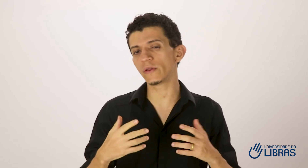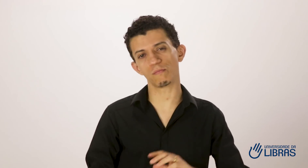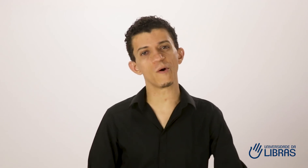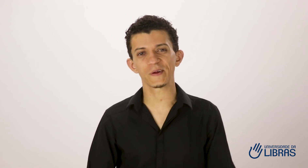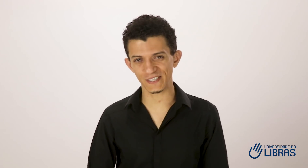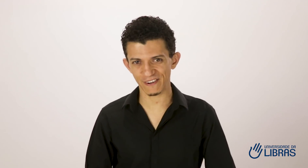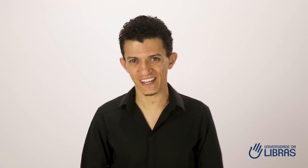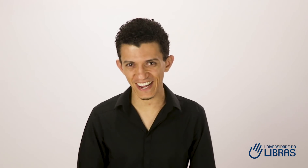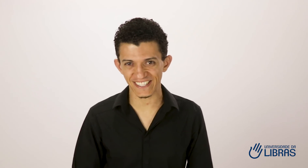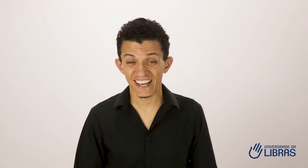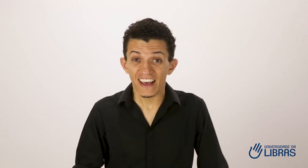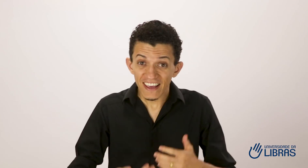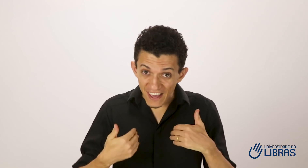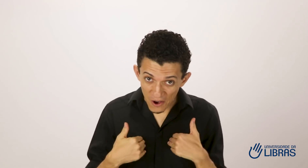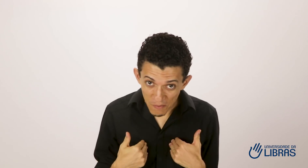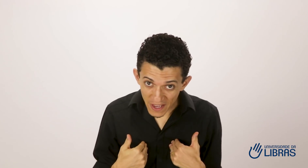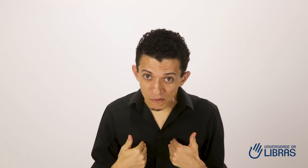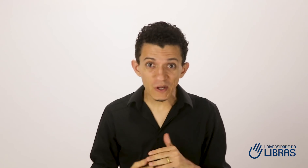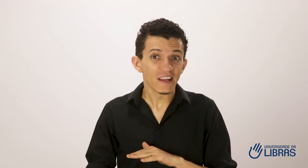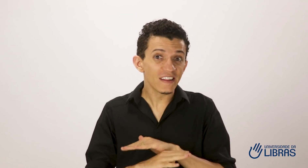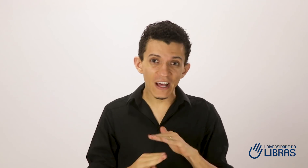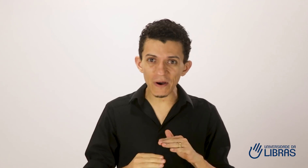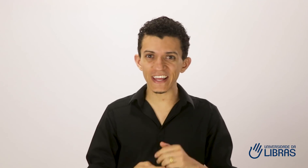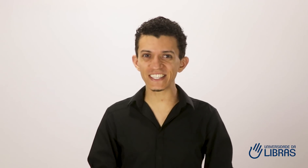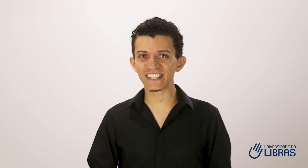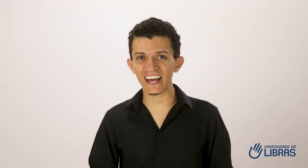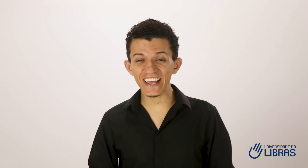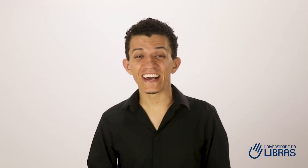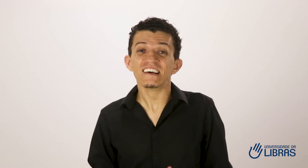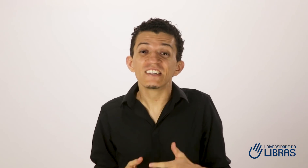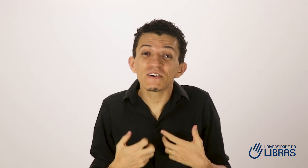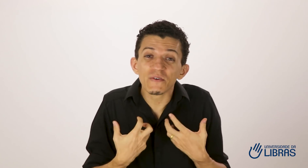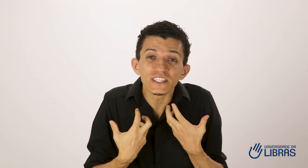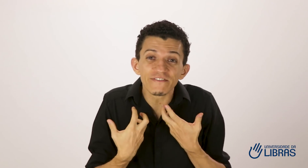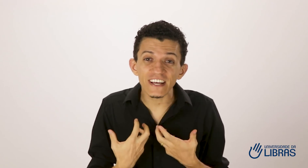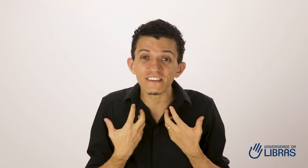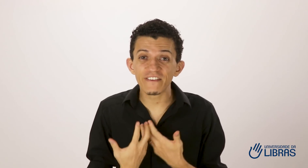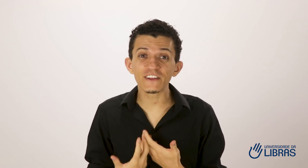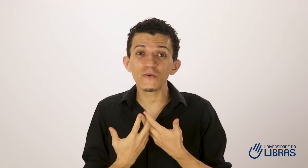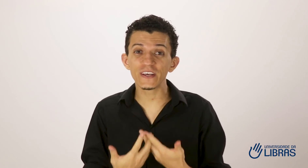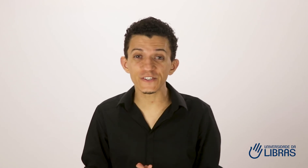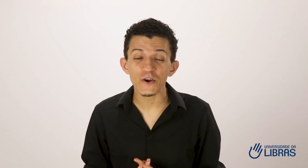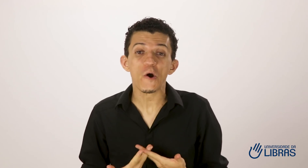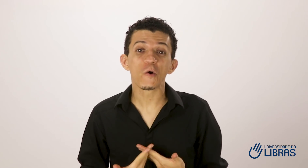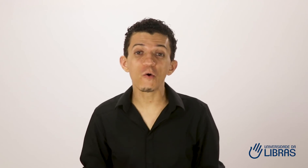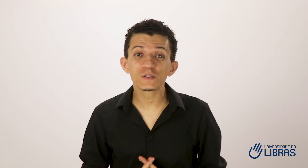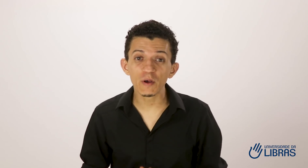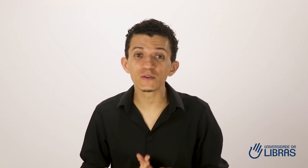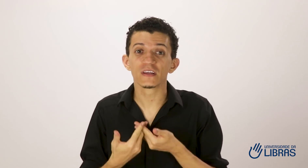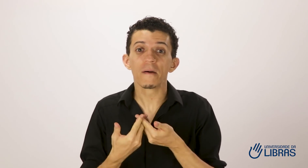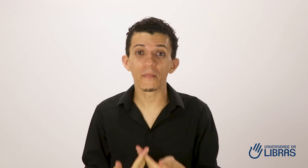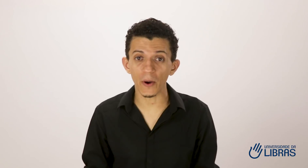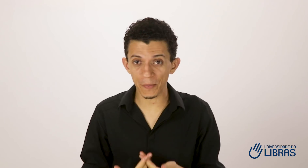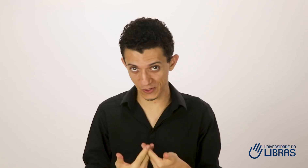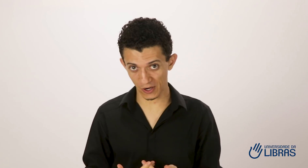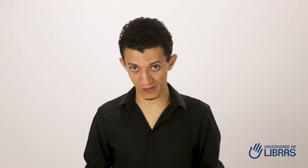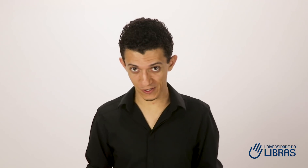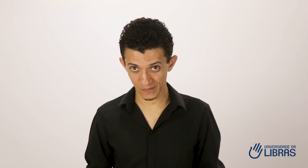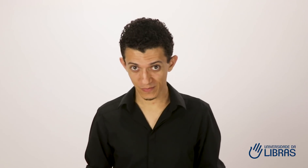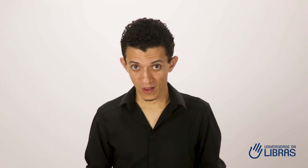bom para ser verdade, e eu mesmo não acreditaria se eu não estivesse vendo isso com os meus próprios olhos.